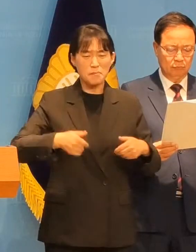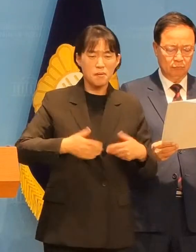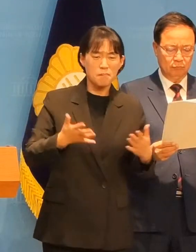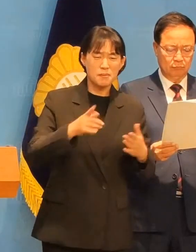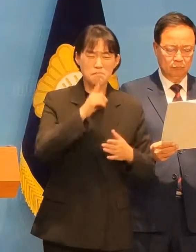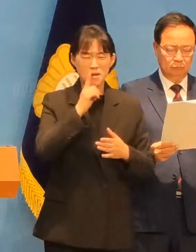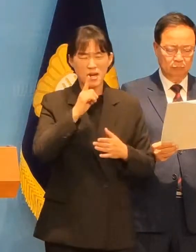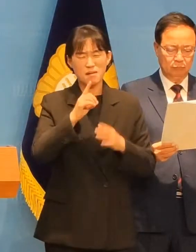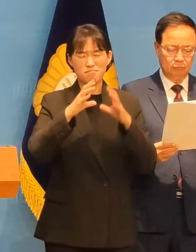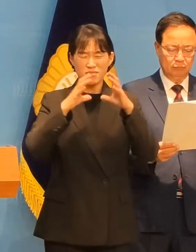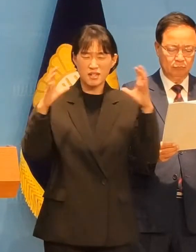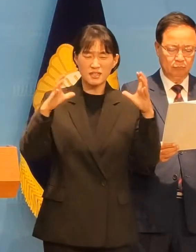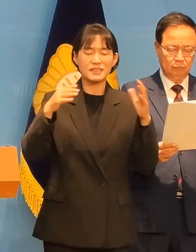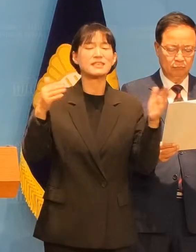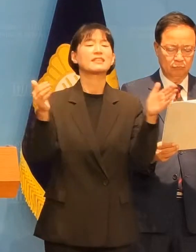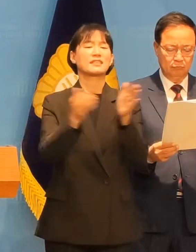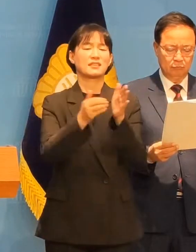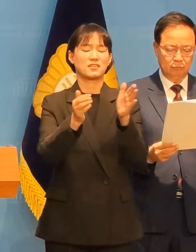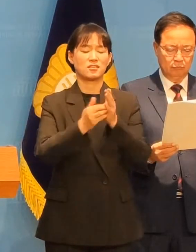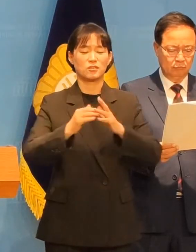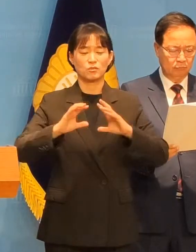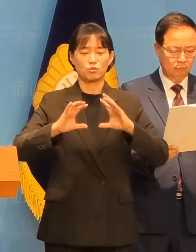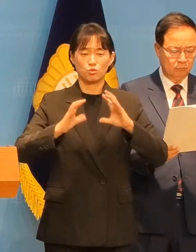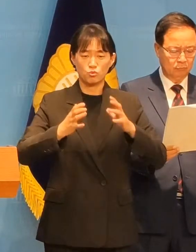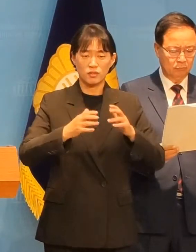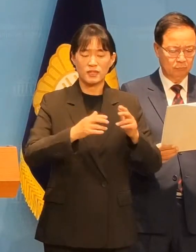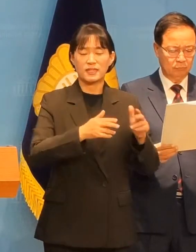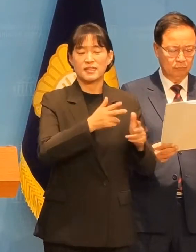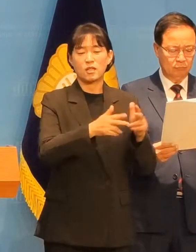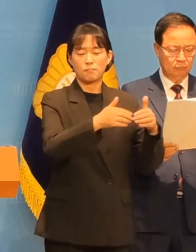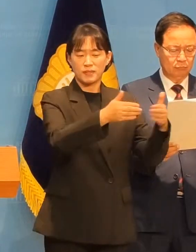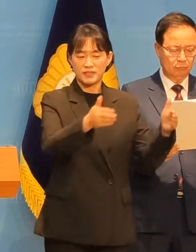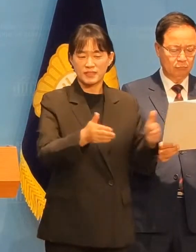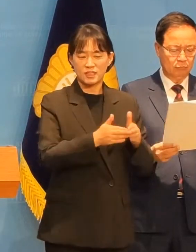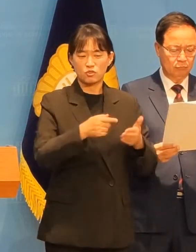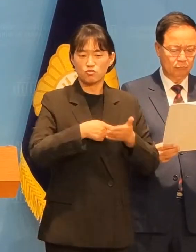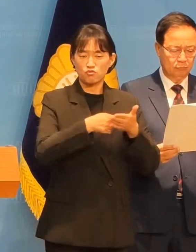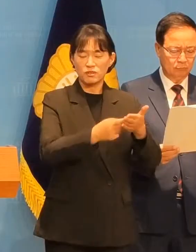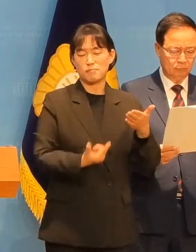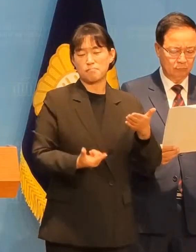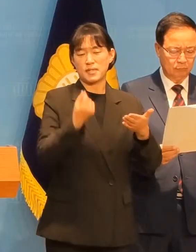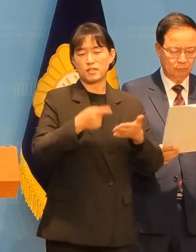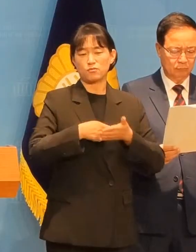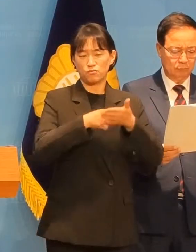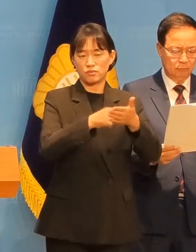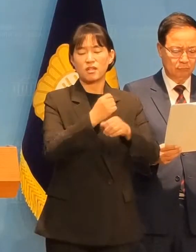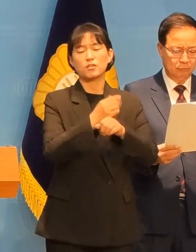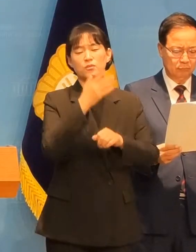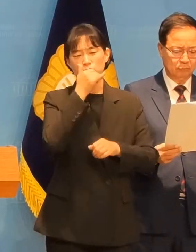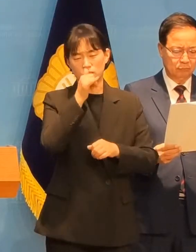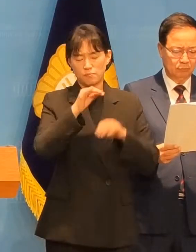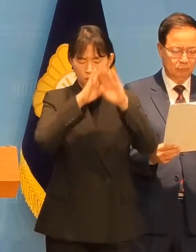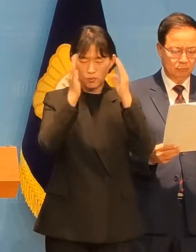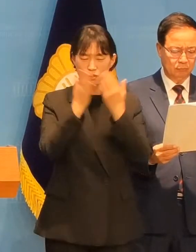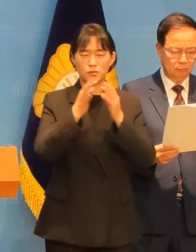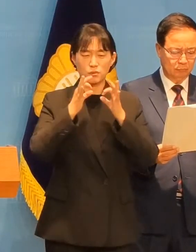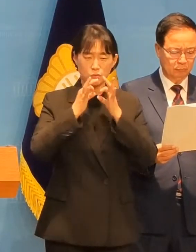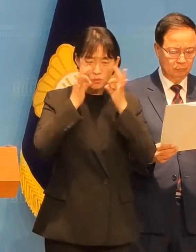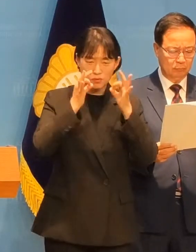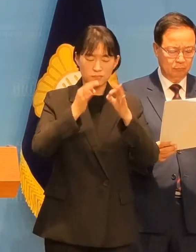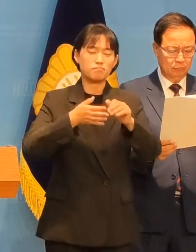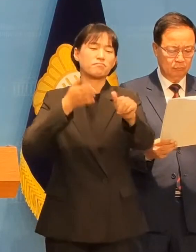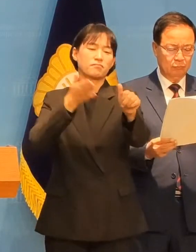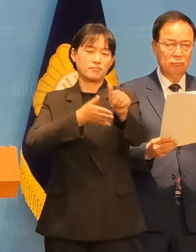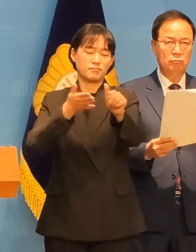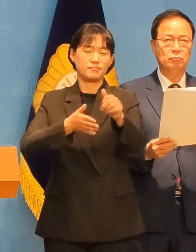논란의 종지부를 찍고 국가 산단의 추진 사업이 신속히 추진될 수 있도록 모든 노력을 다할 것을